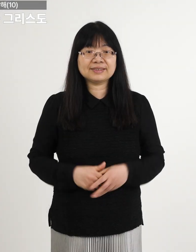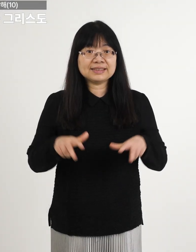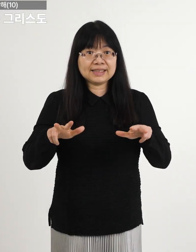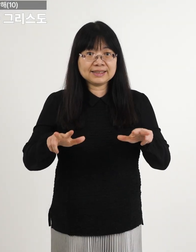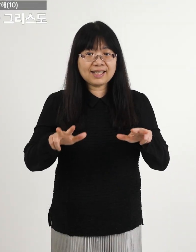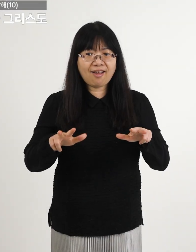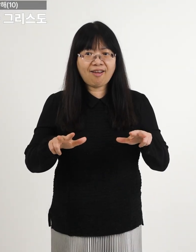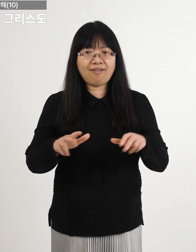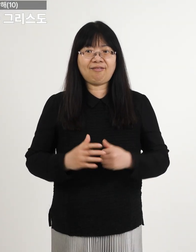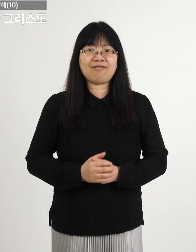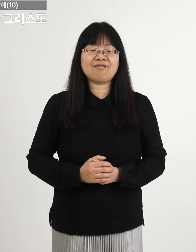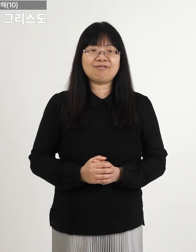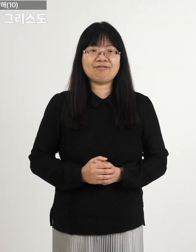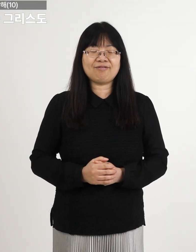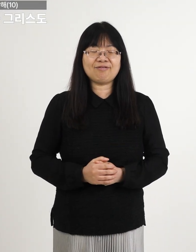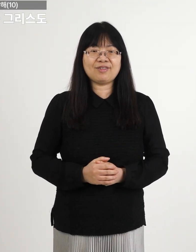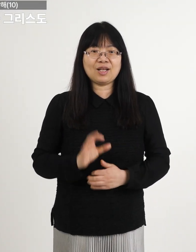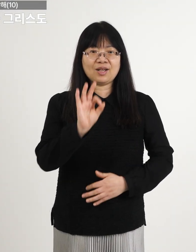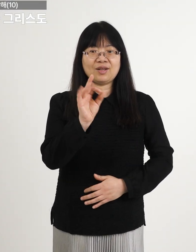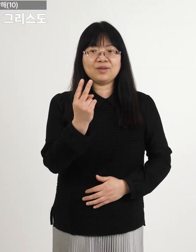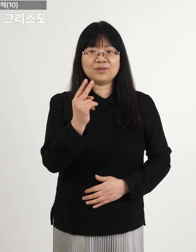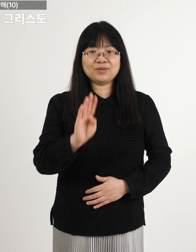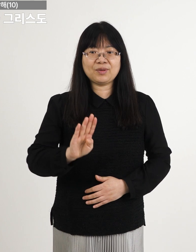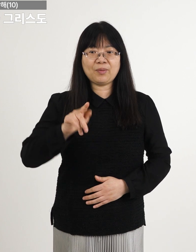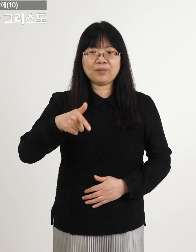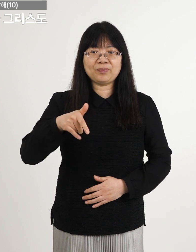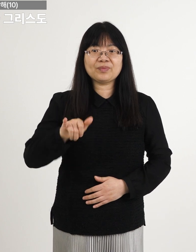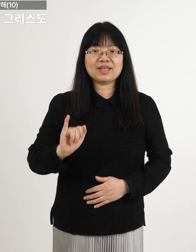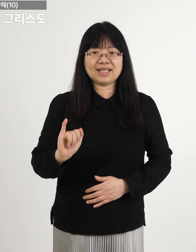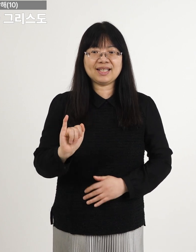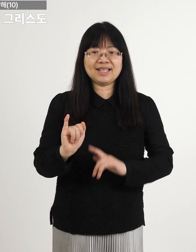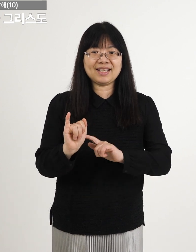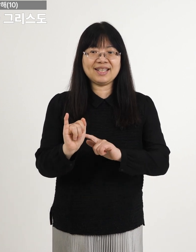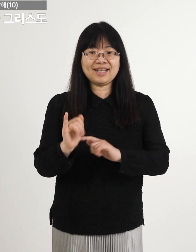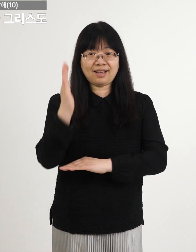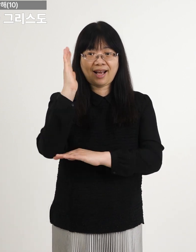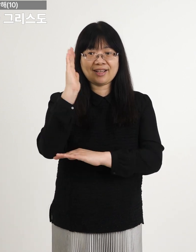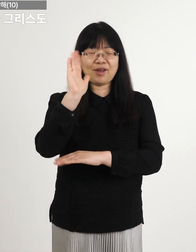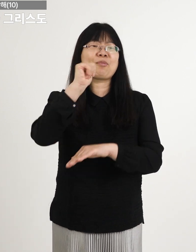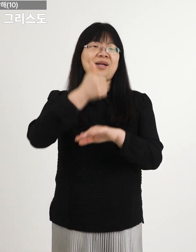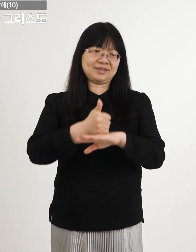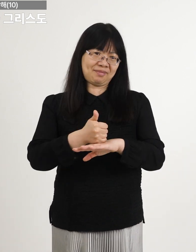이제 드디어 오늘 욥기 마지막 시간입니다.